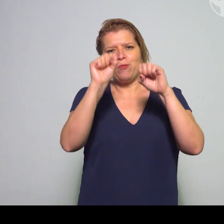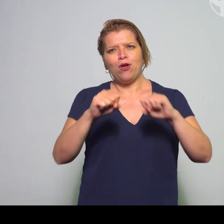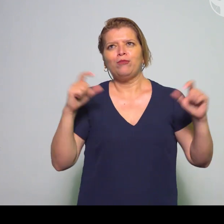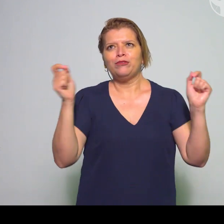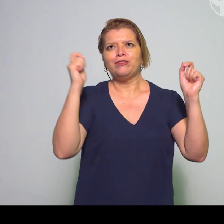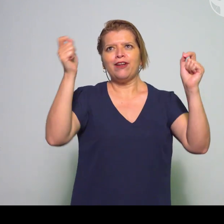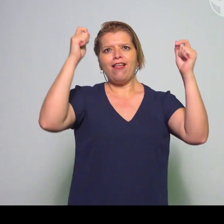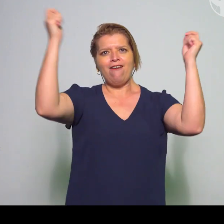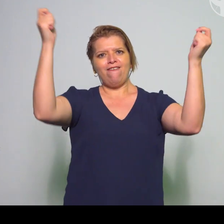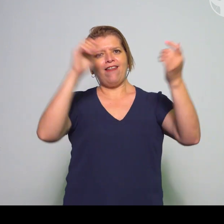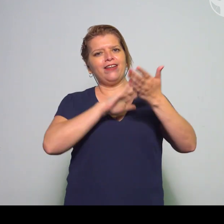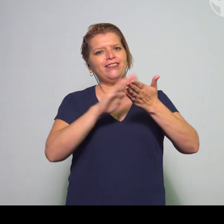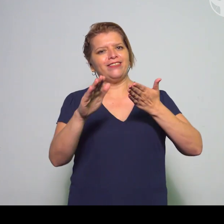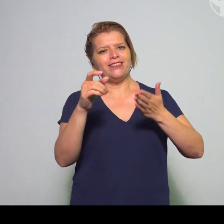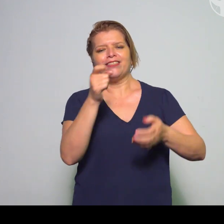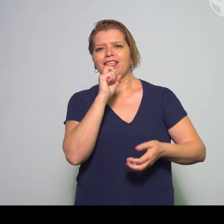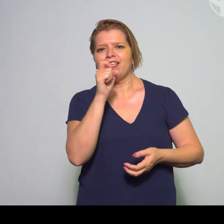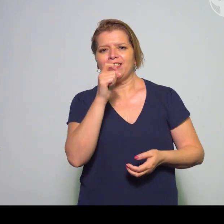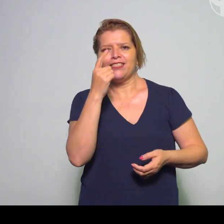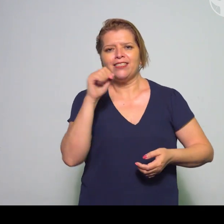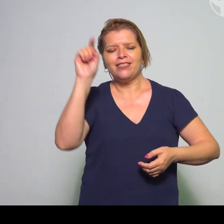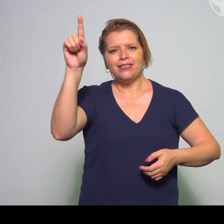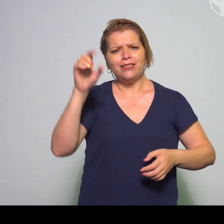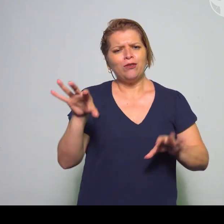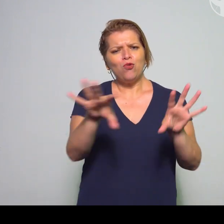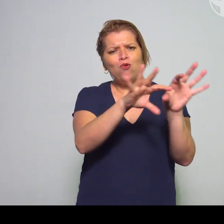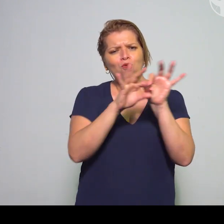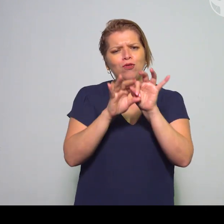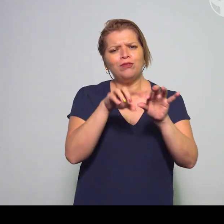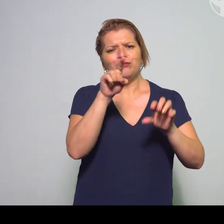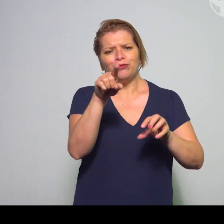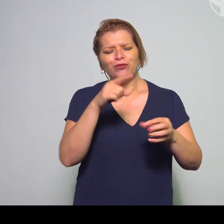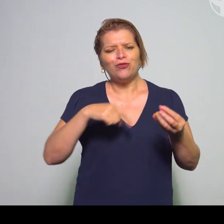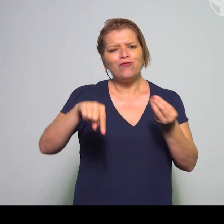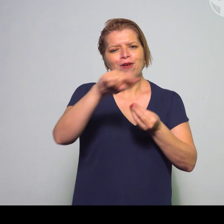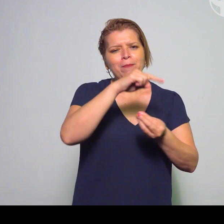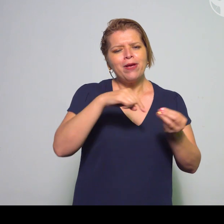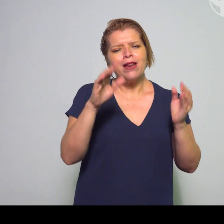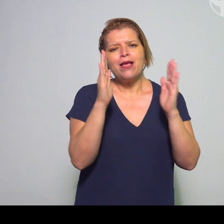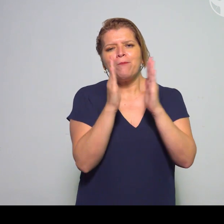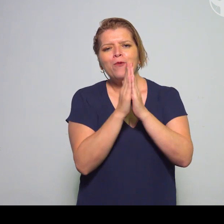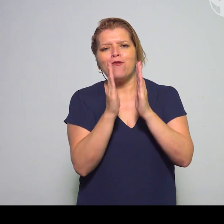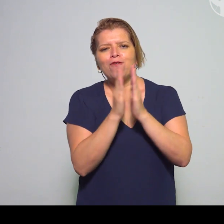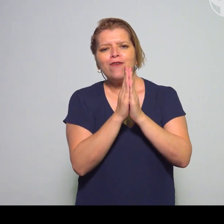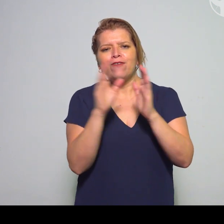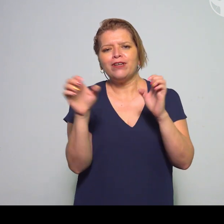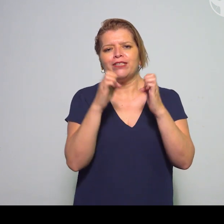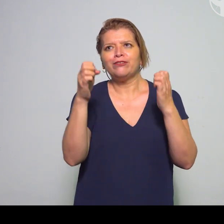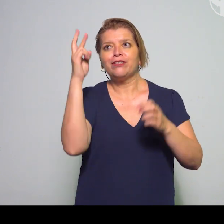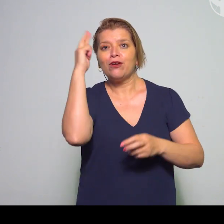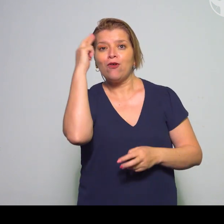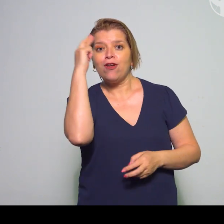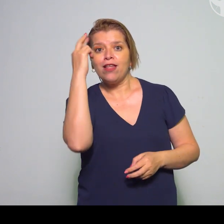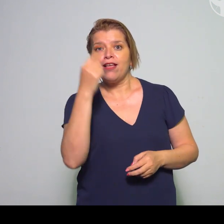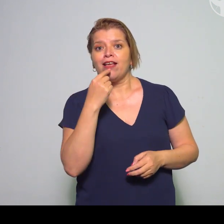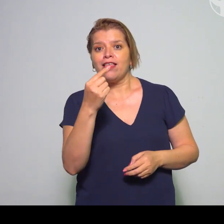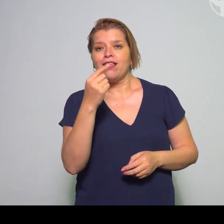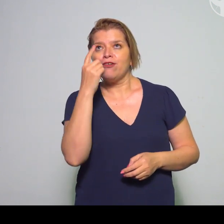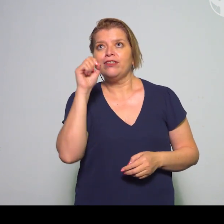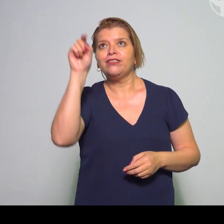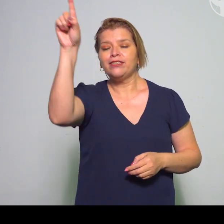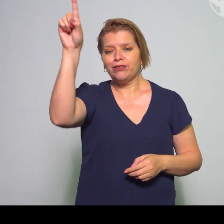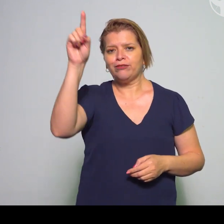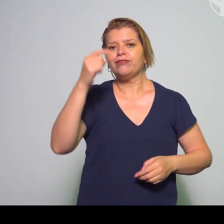momento entonces, María José, para que podamos celebrar la Santa Cena del Señor. Yo quiero que te unas ahí con tu familia y